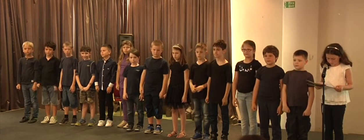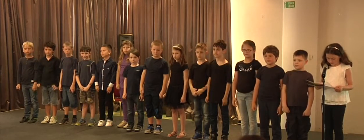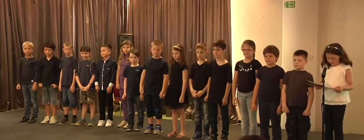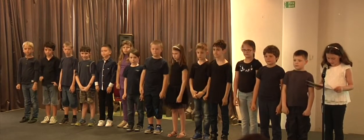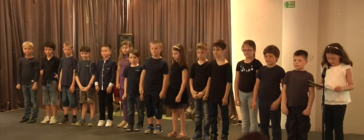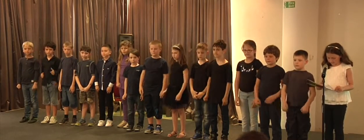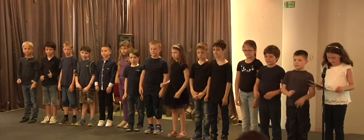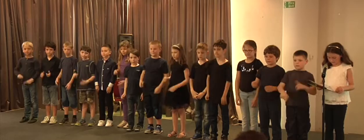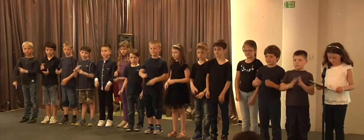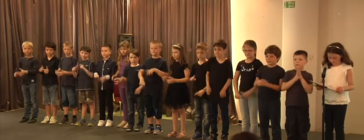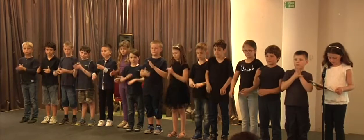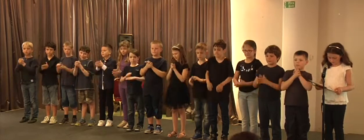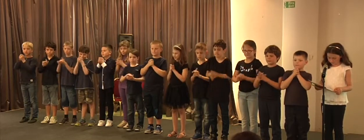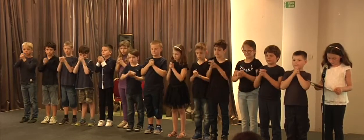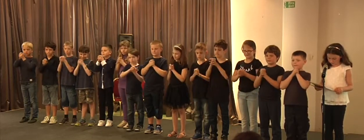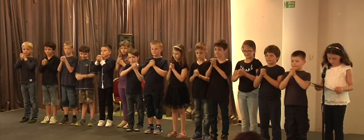zbog prijateljstva